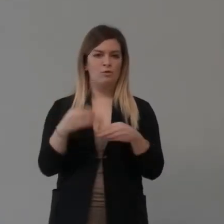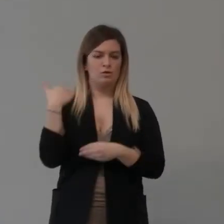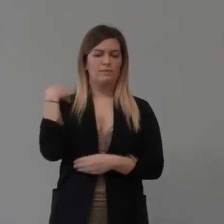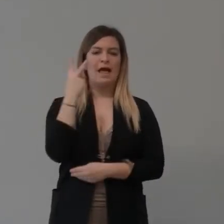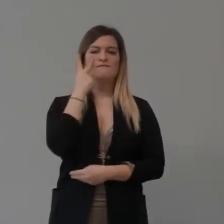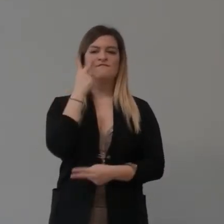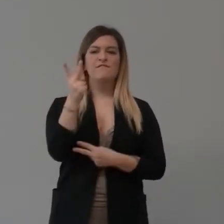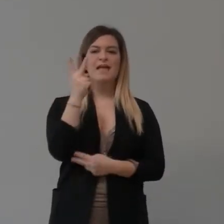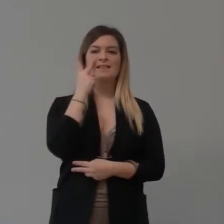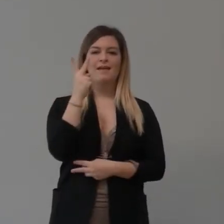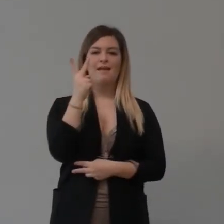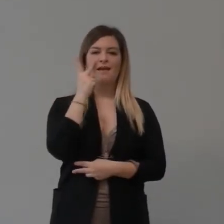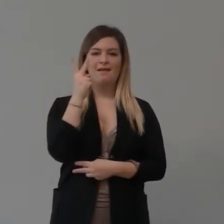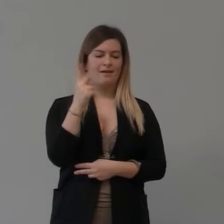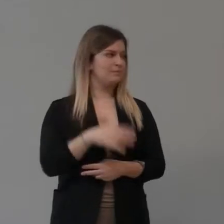Vide. Anche